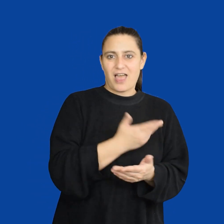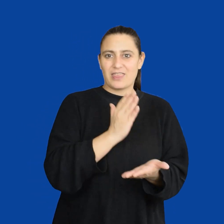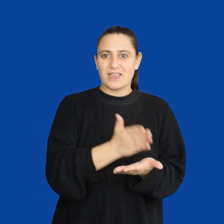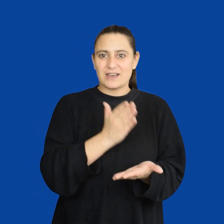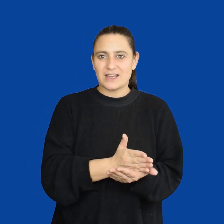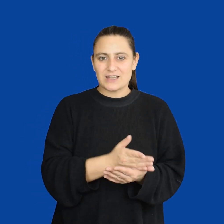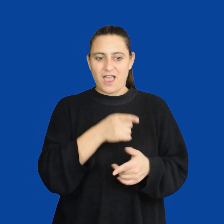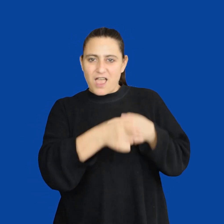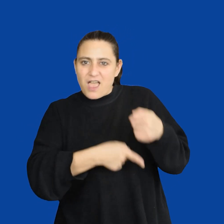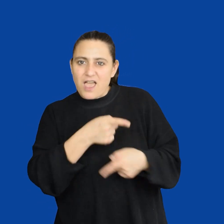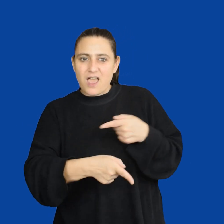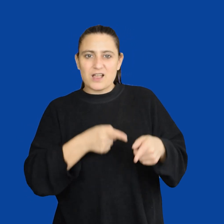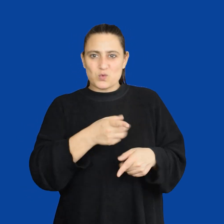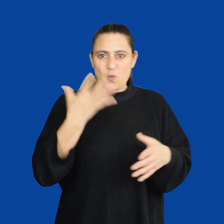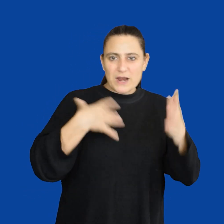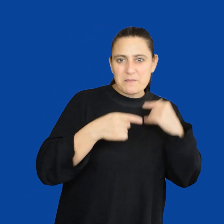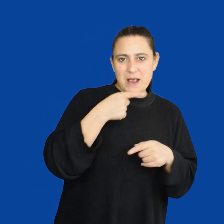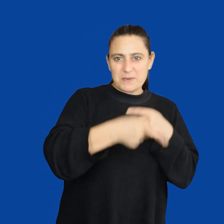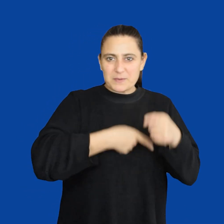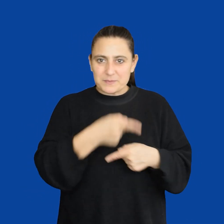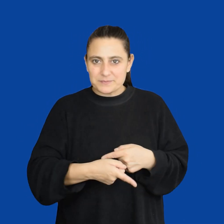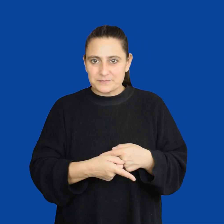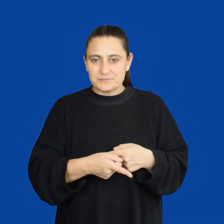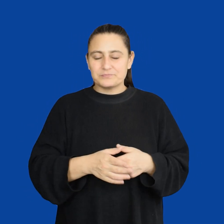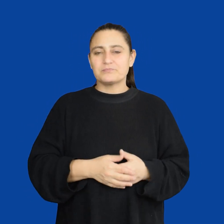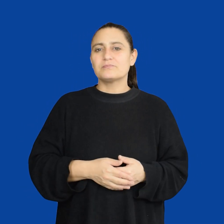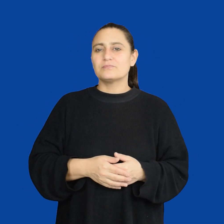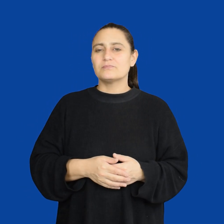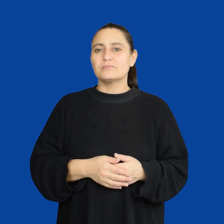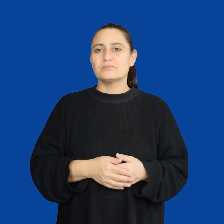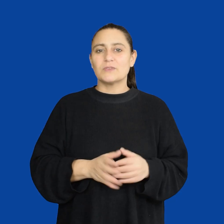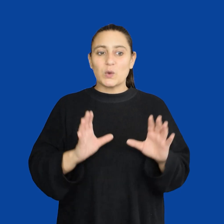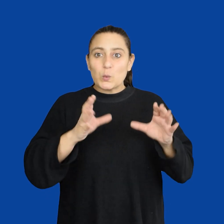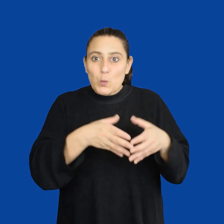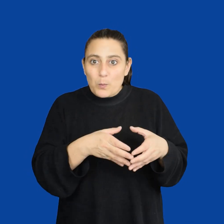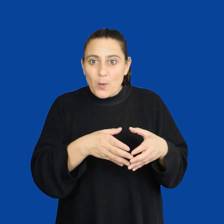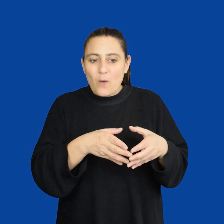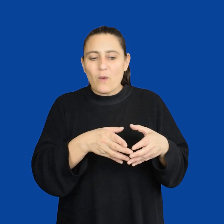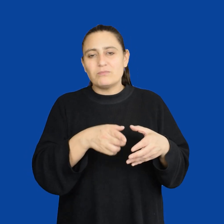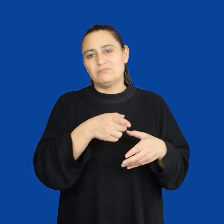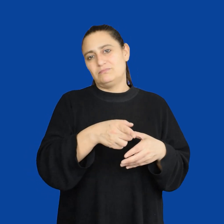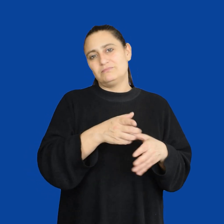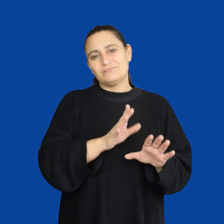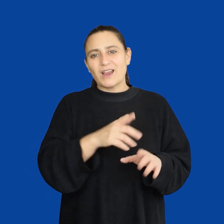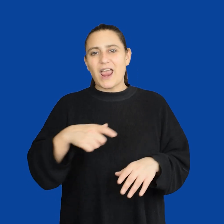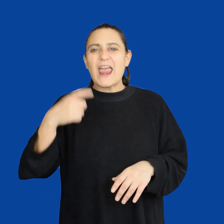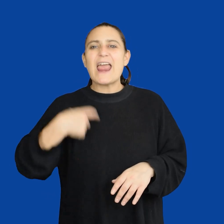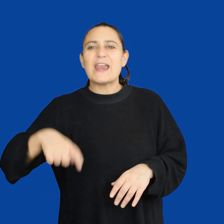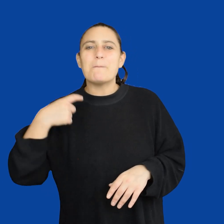junto con la demonización empleada para justificar el genocidio. Lo esencial es que este grupo esté definido